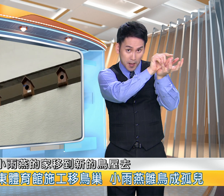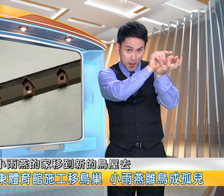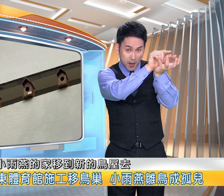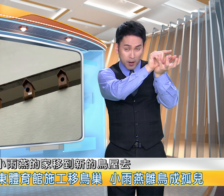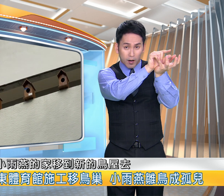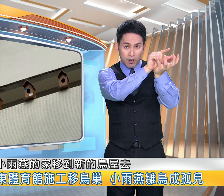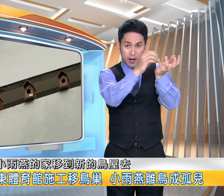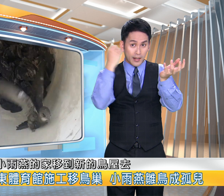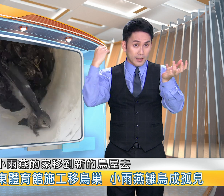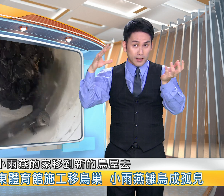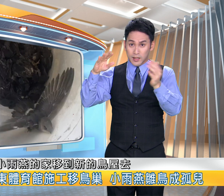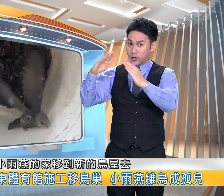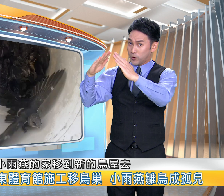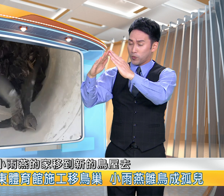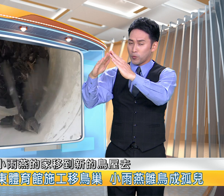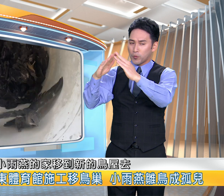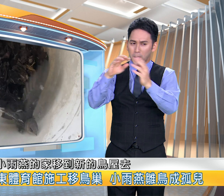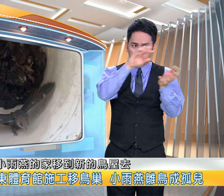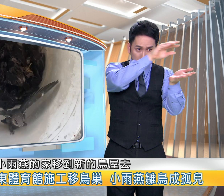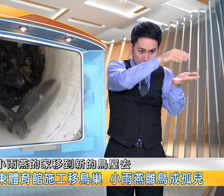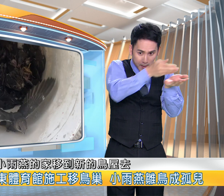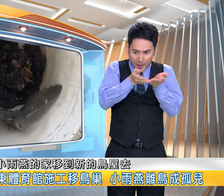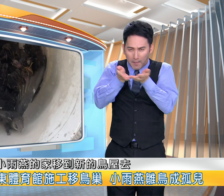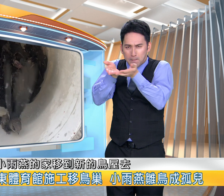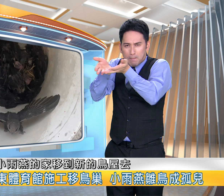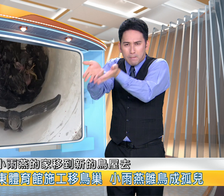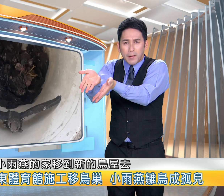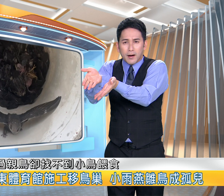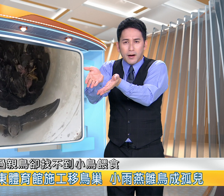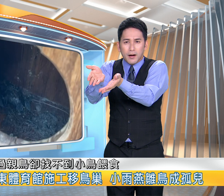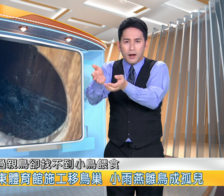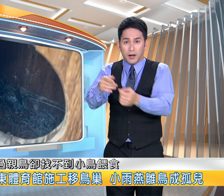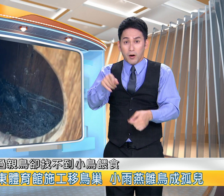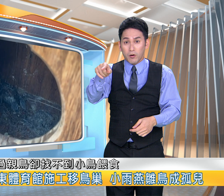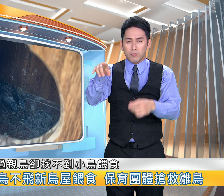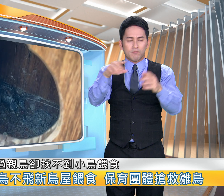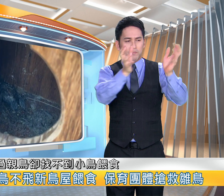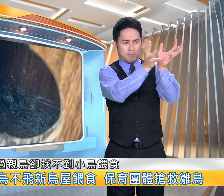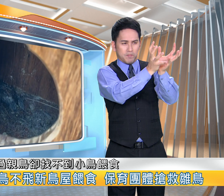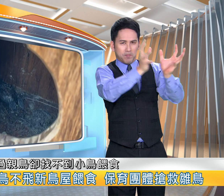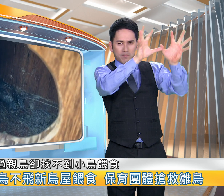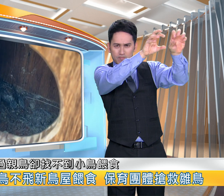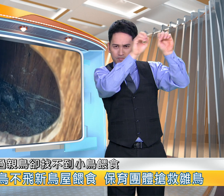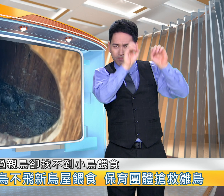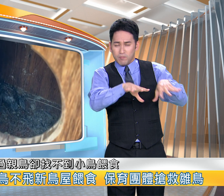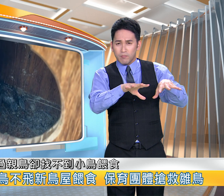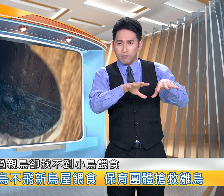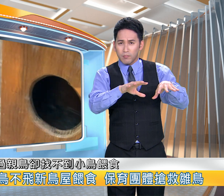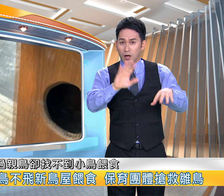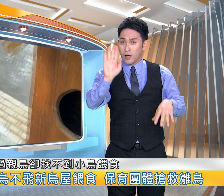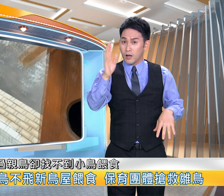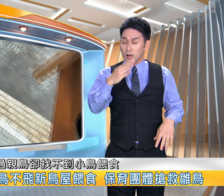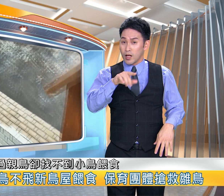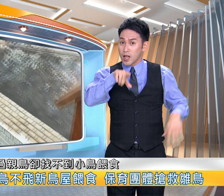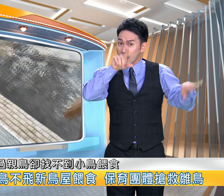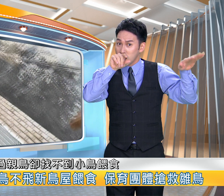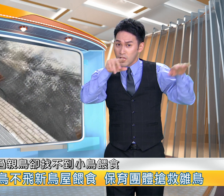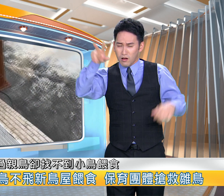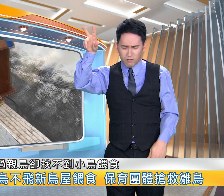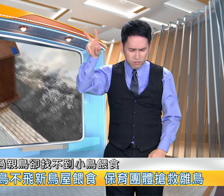家移到了新的鸟屋去。不过青鸟却是找不到小鸟来喂食，结